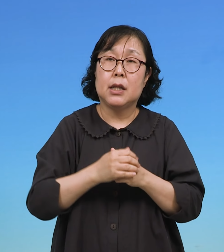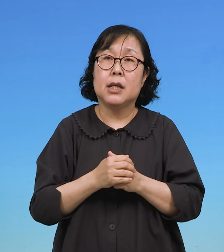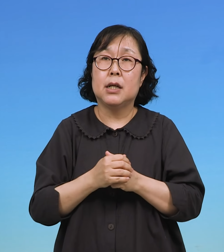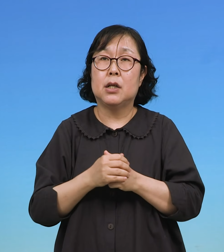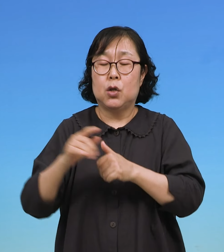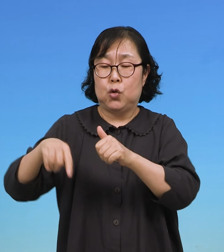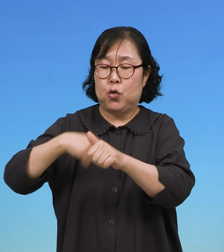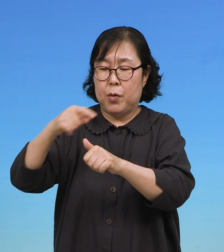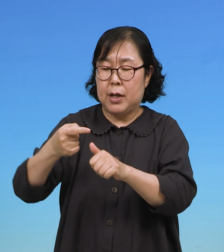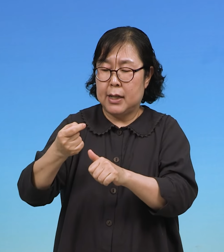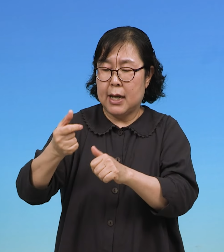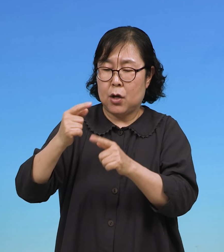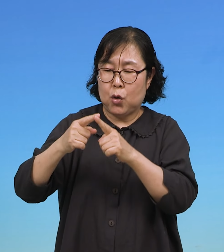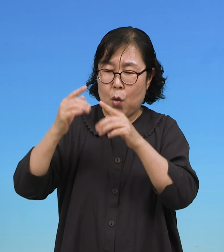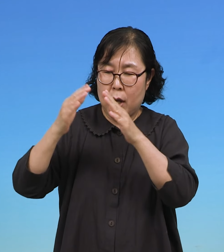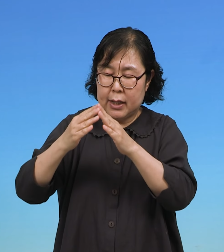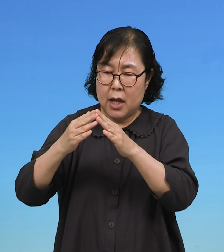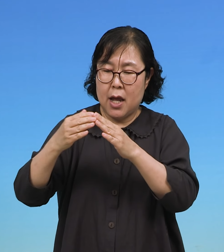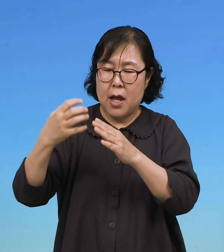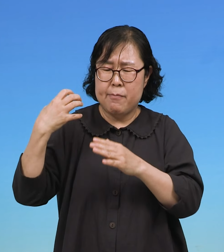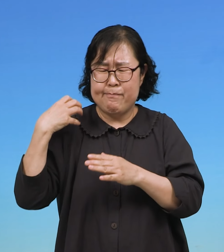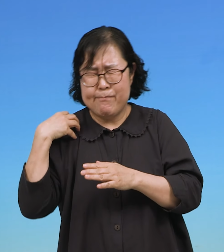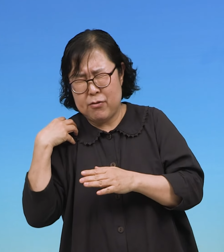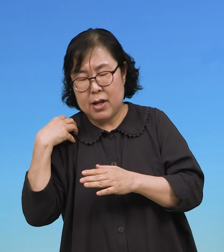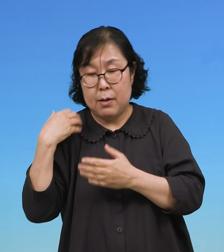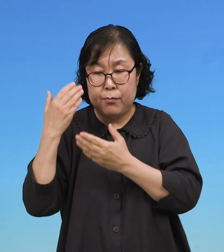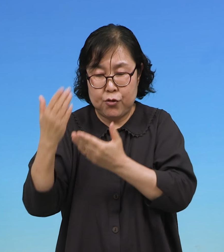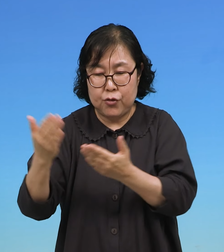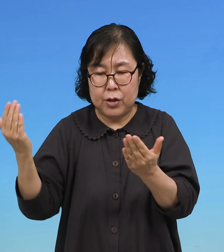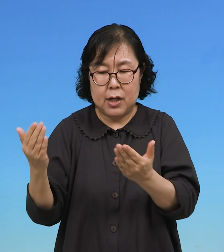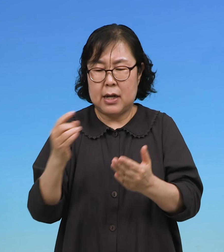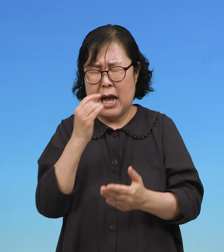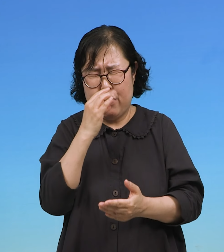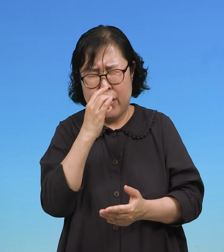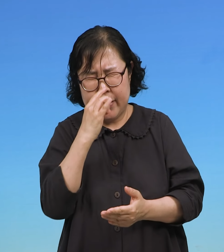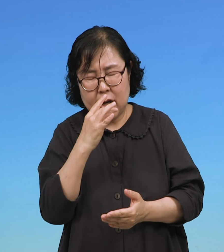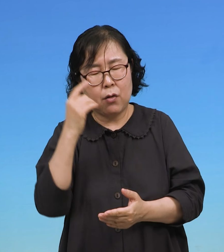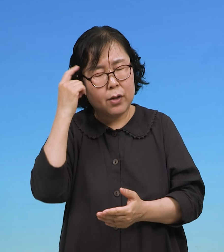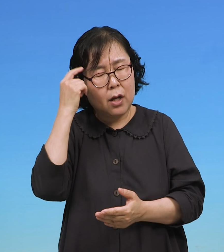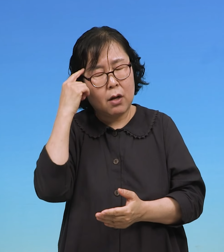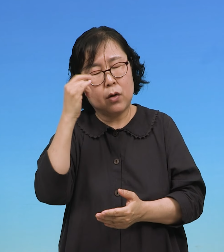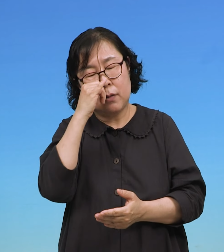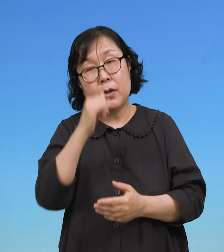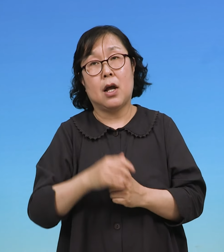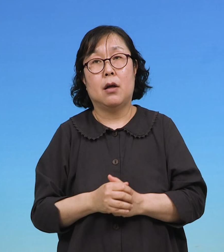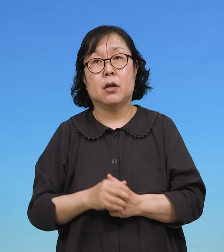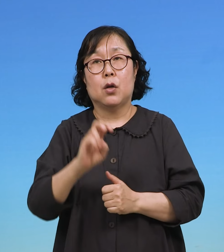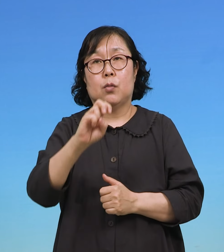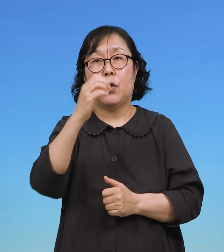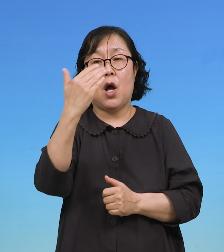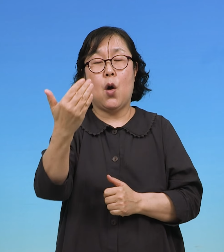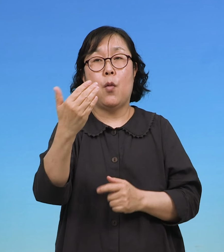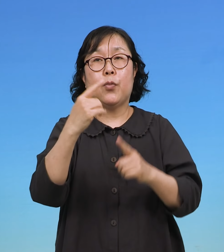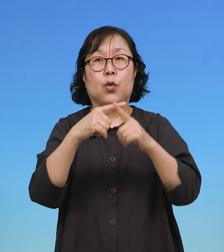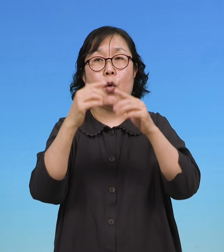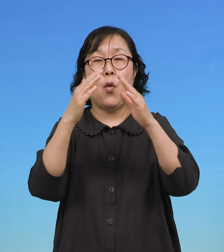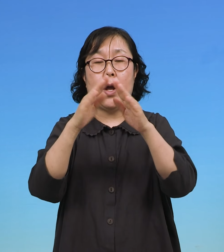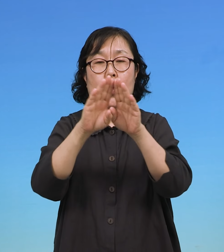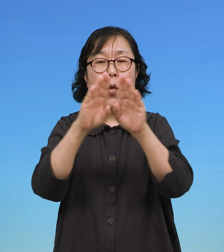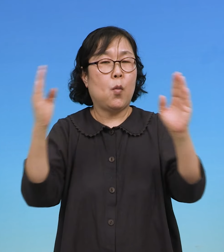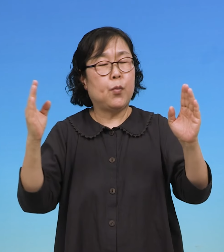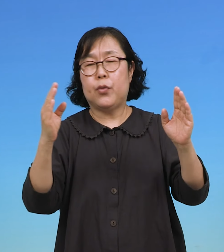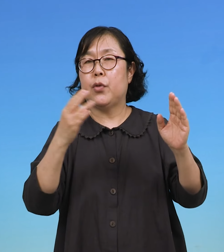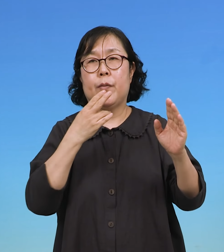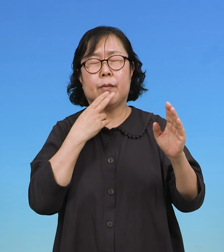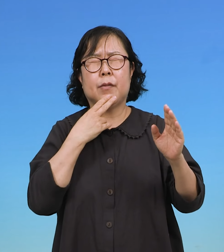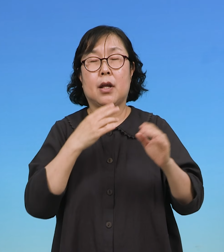이런 주변 작은 교회들에게 부담 주는 일은 절대 하면 안 되지. 그래서 지금 29개 주소를 지금